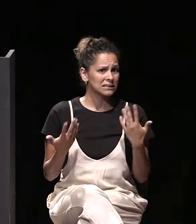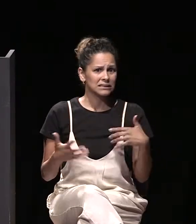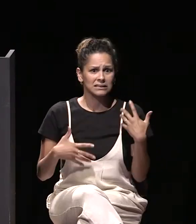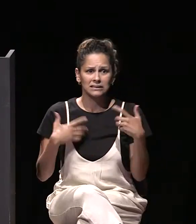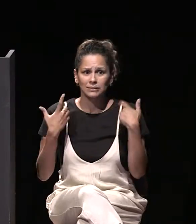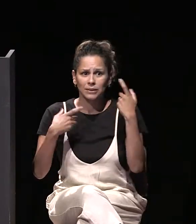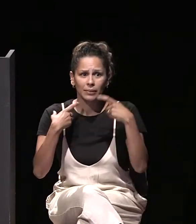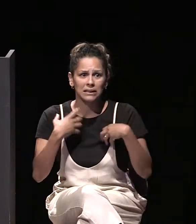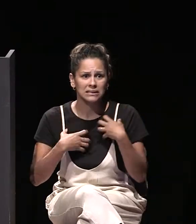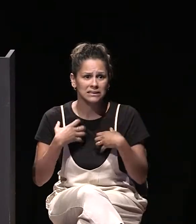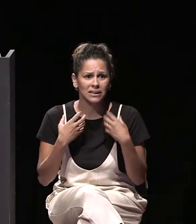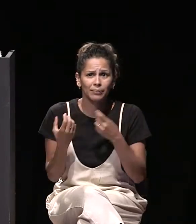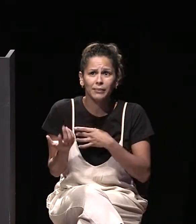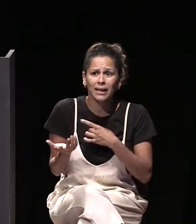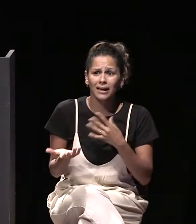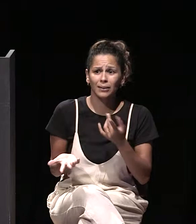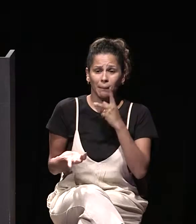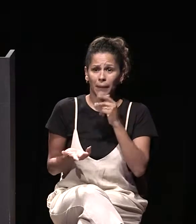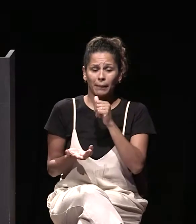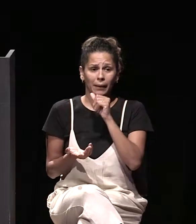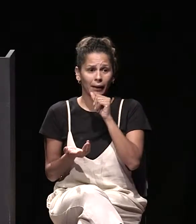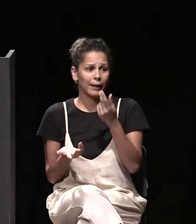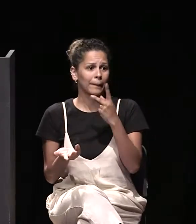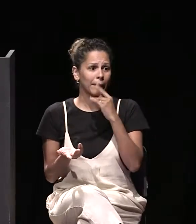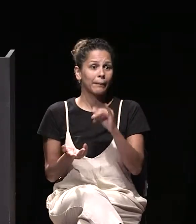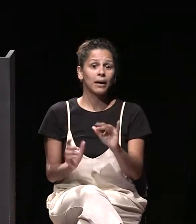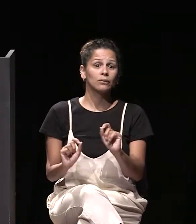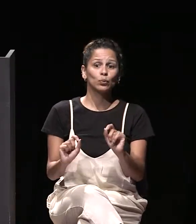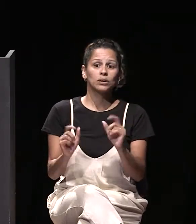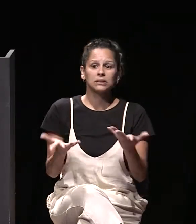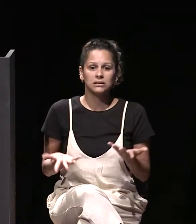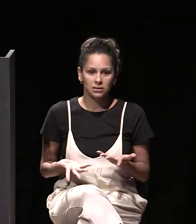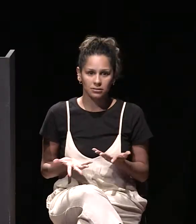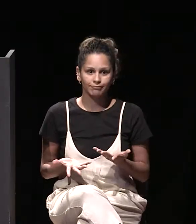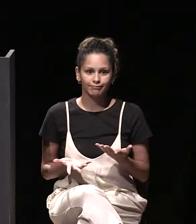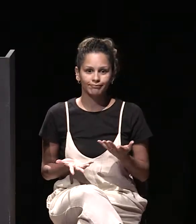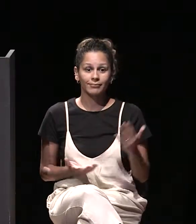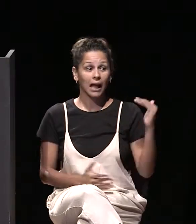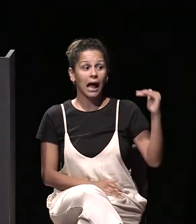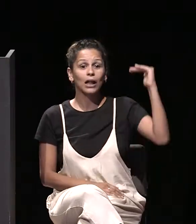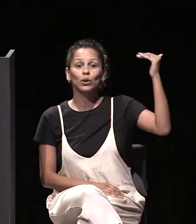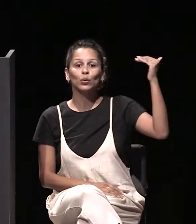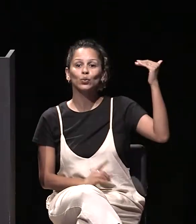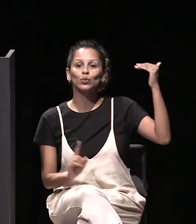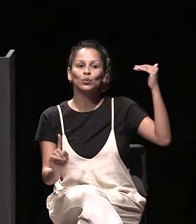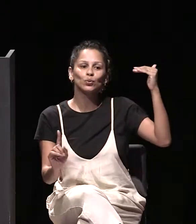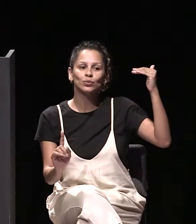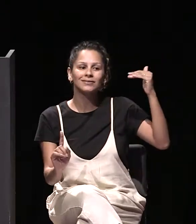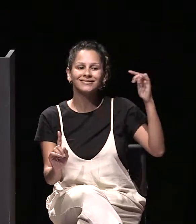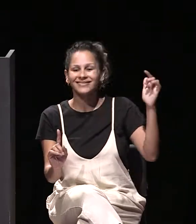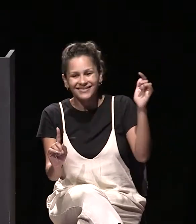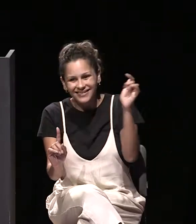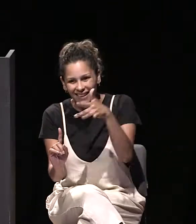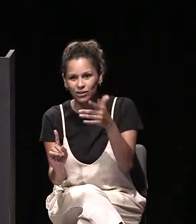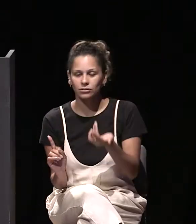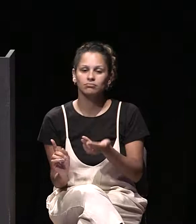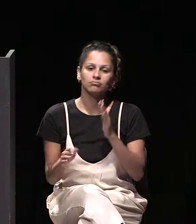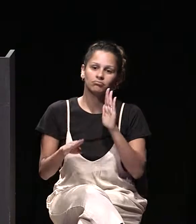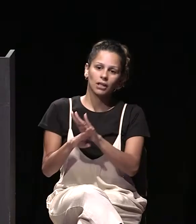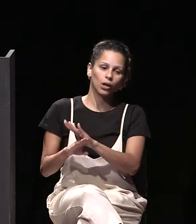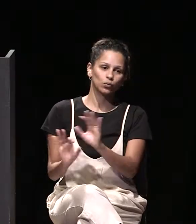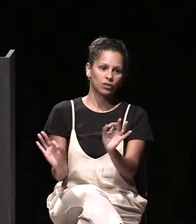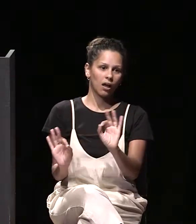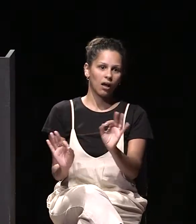minha mãe vai me matar, e não tem nenhum adulto no entorno para apoiar ou auxiliar ela numa decisão, num momento de